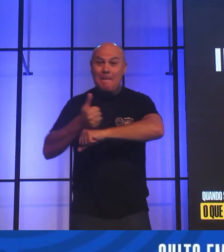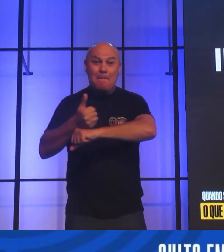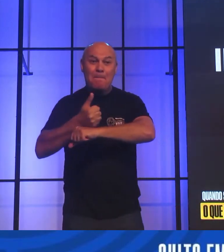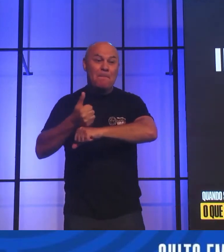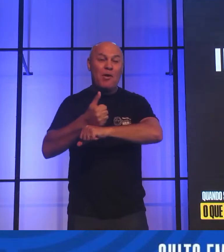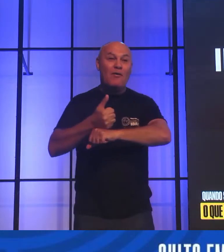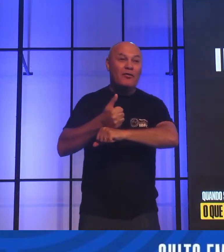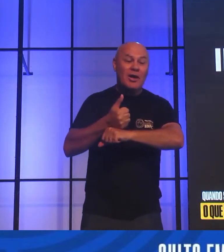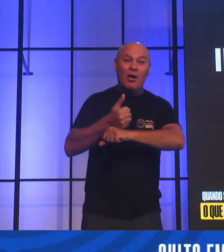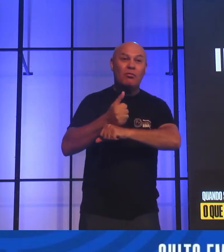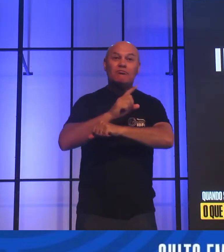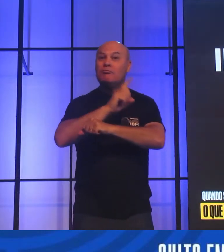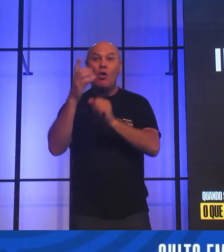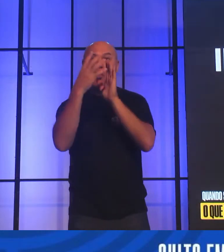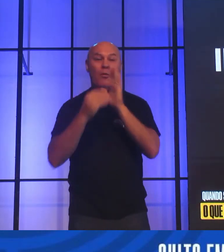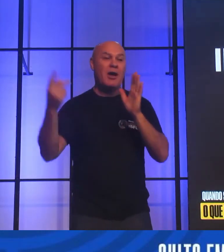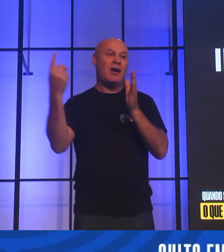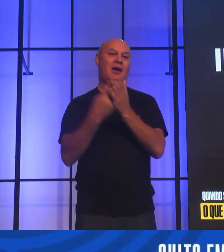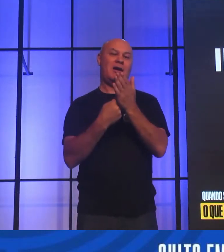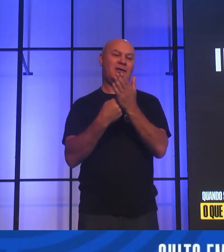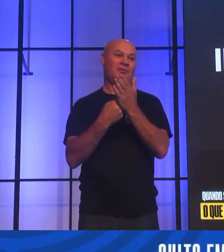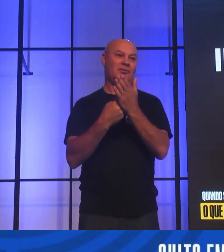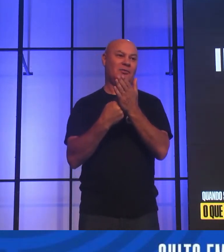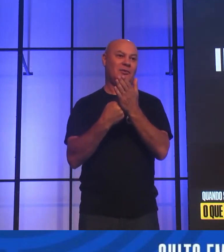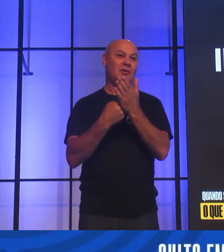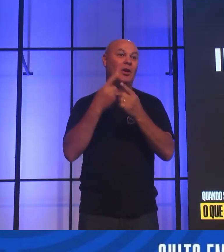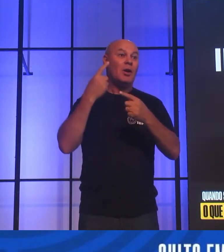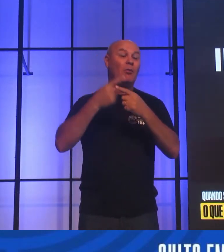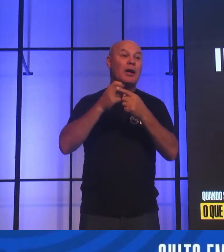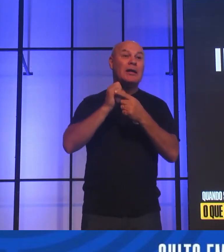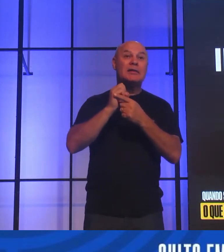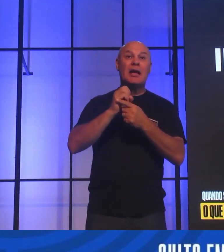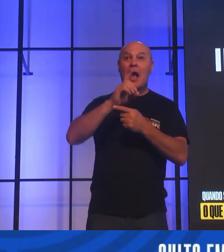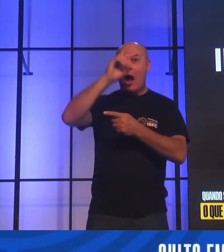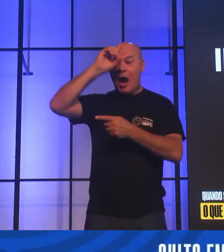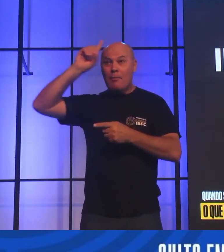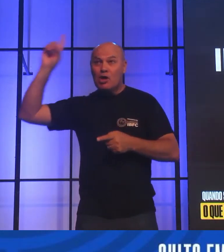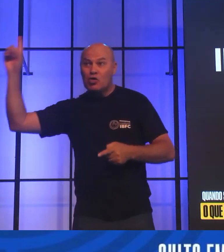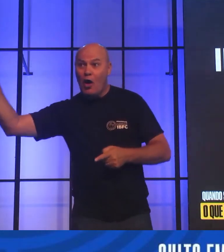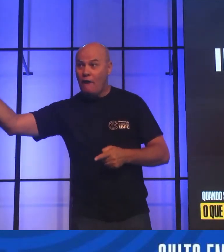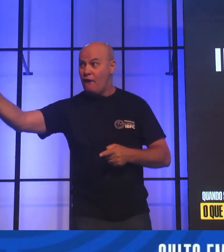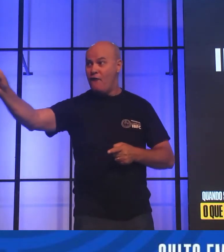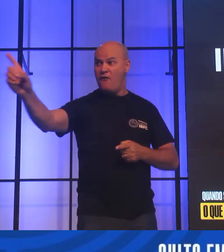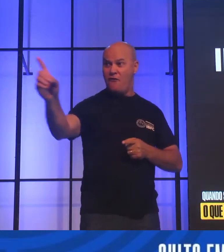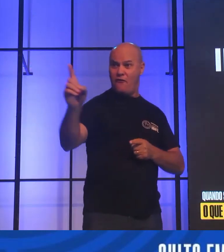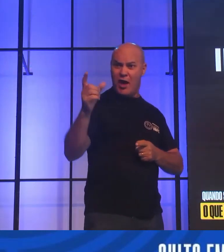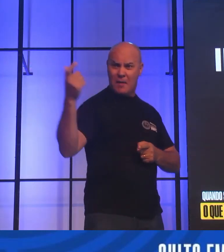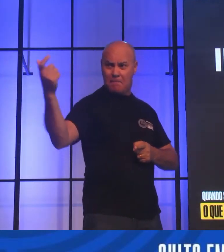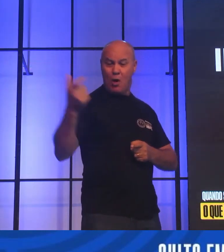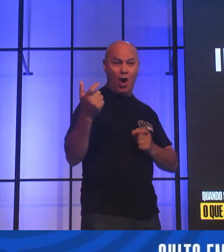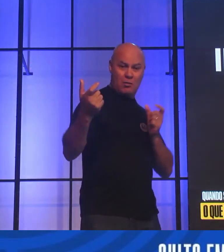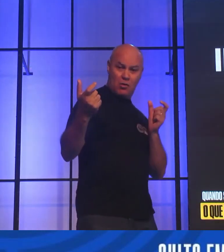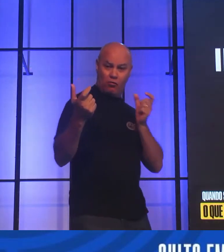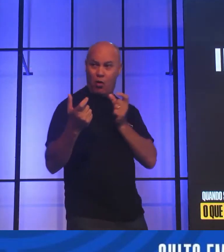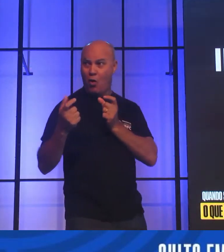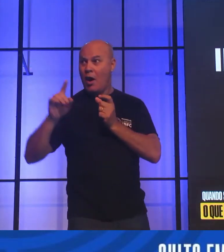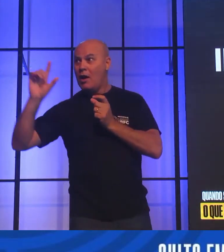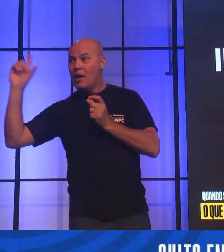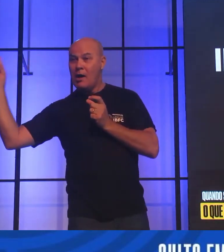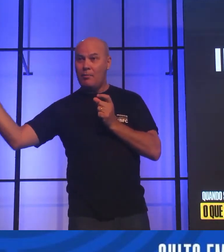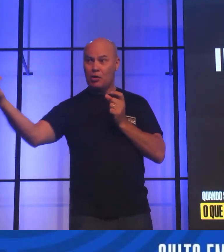pessoas que não conhecem a Deus. Nós vamos reagir como todo mundo reage. E